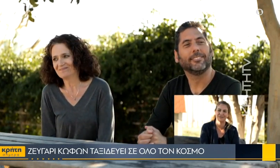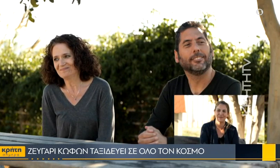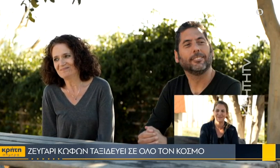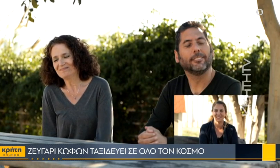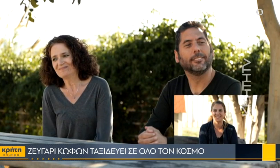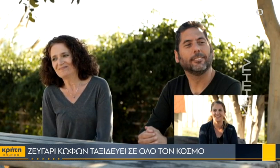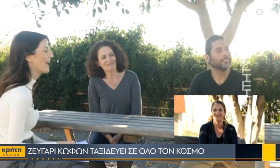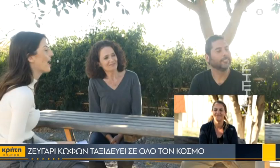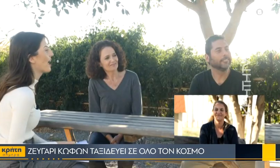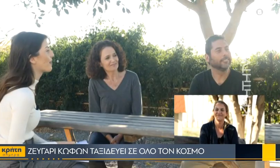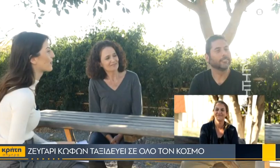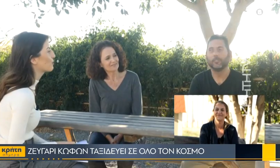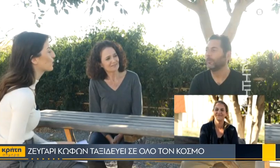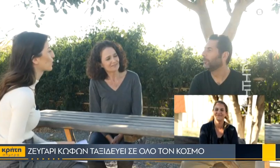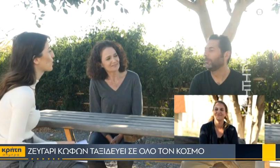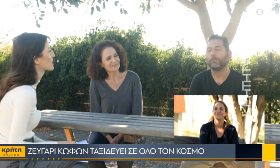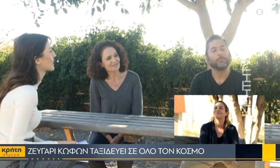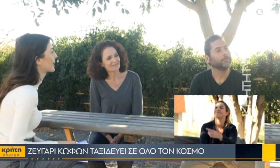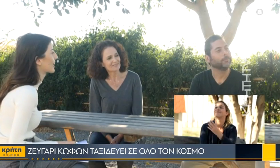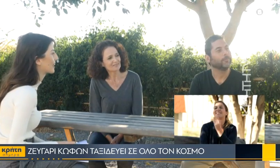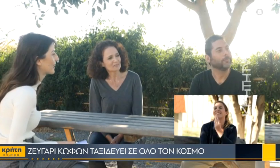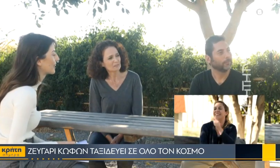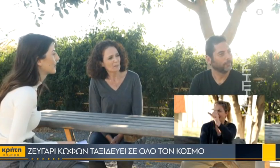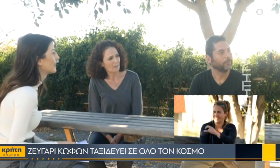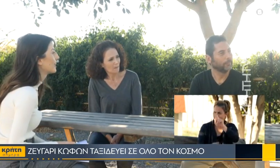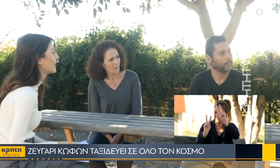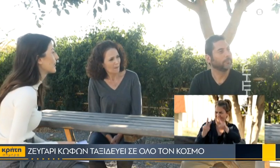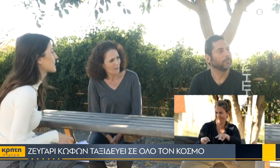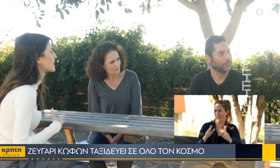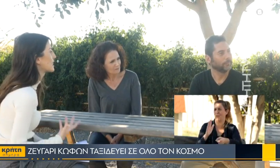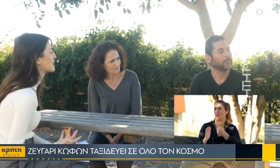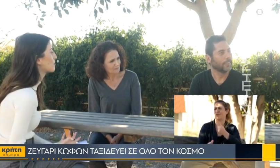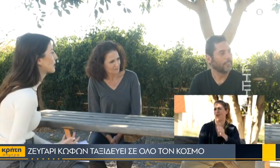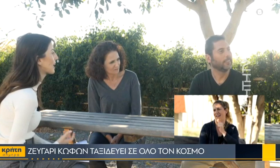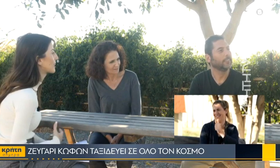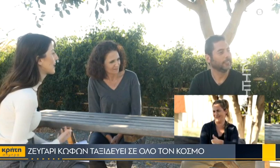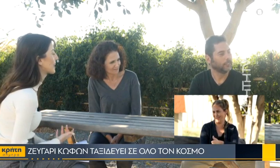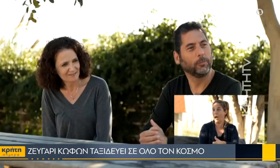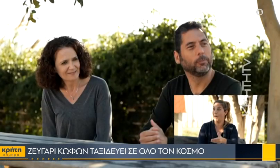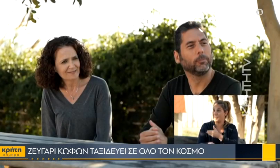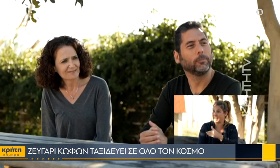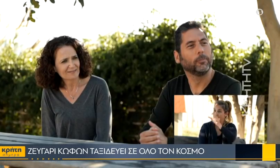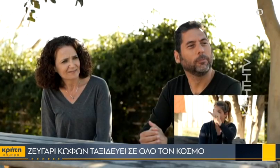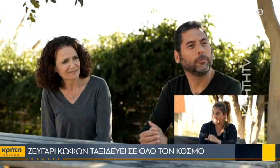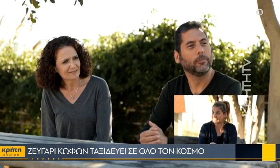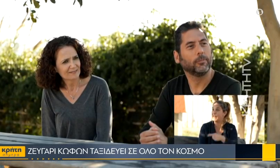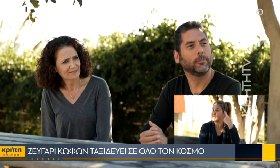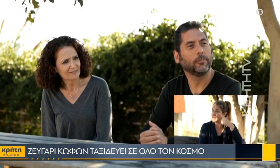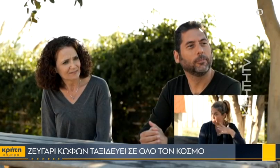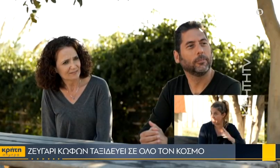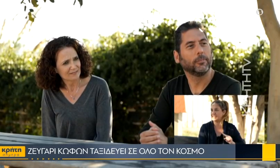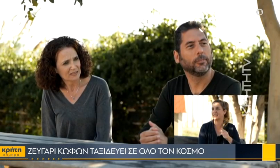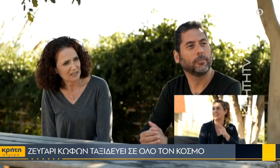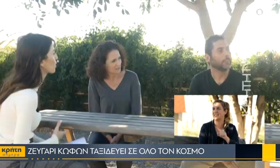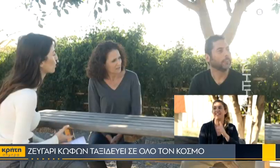ξεκινήσω αυτό το υπέροχο ταξίδι. Ευθύμη, όταν γνώρισες την Κυριακή, είχες και εσύ έτσι μία λαχτάρια εξερεύνηση, σε μίσε